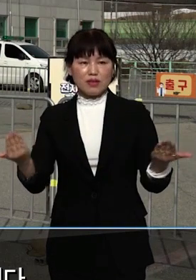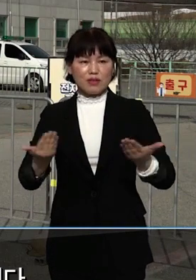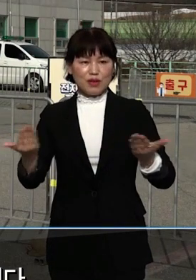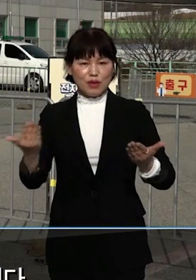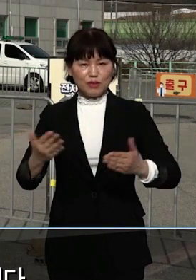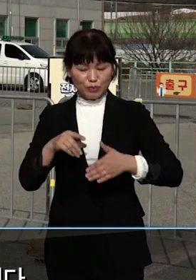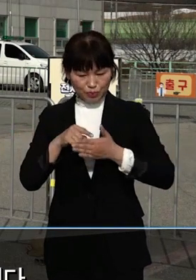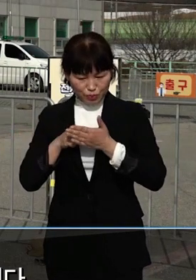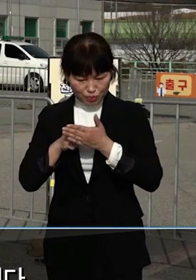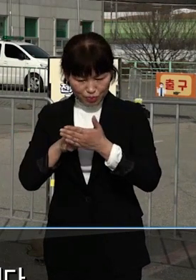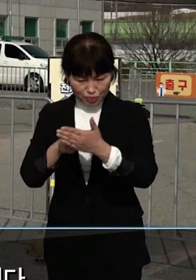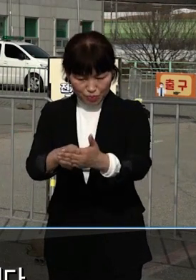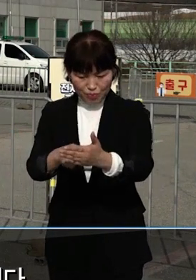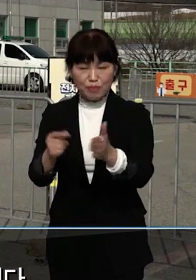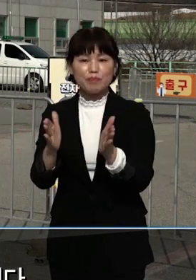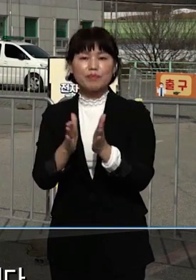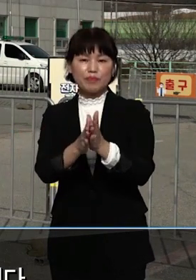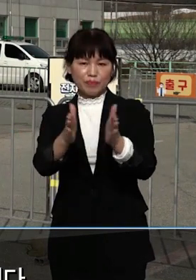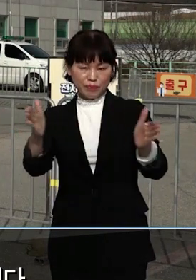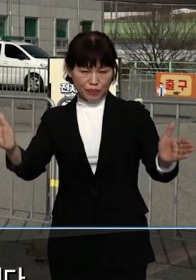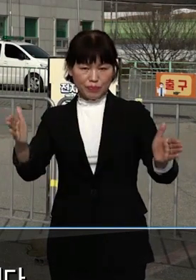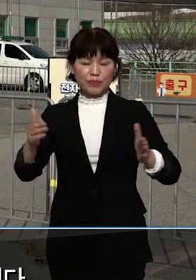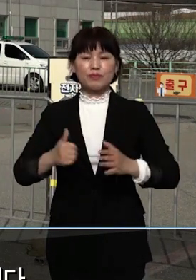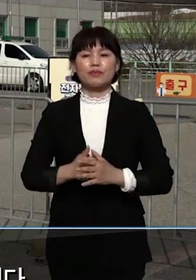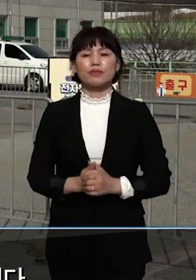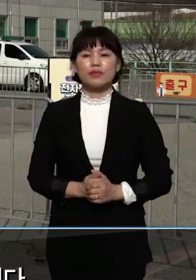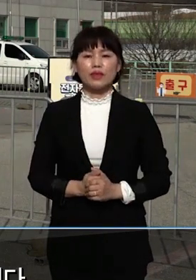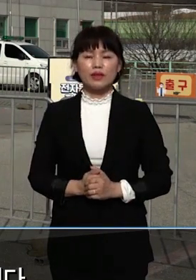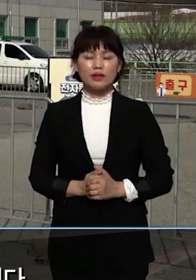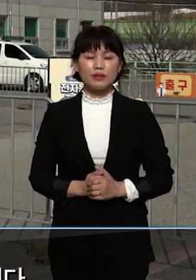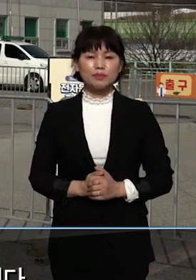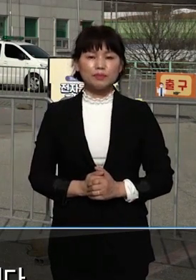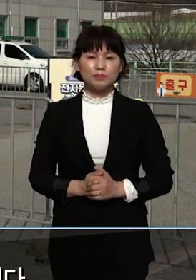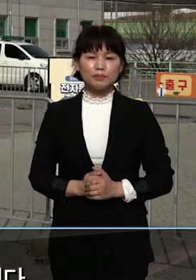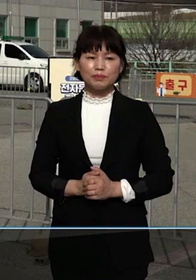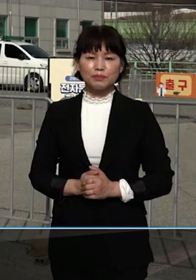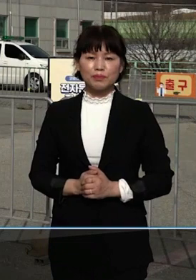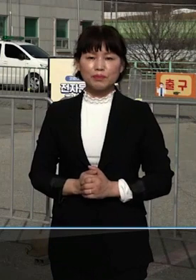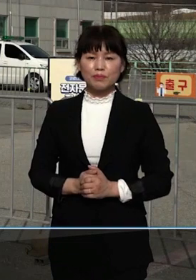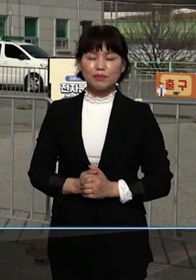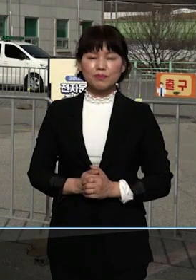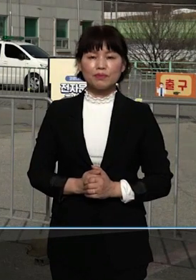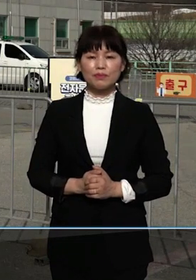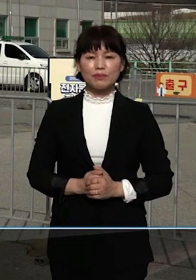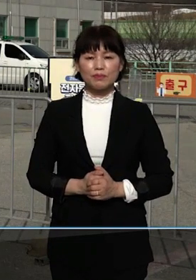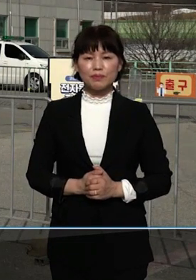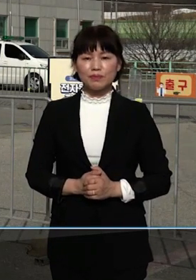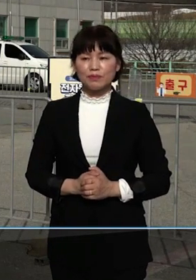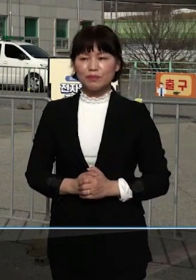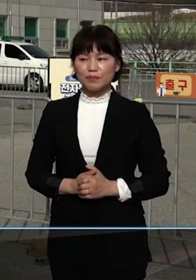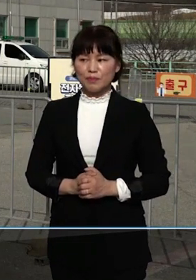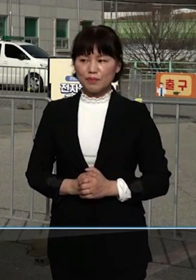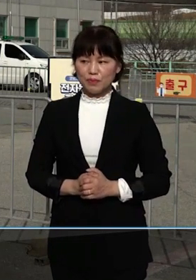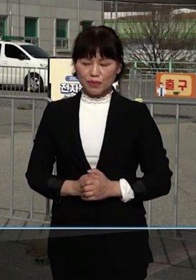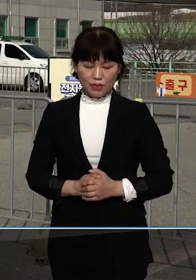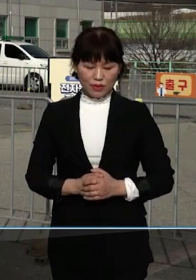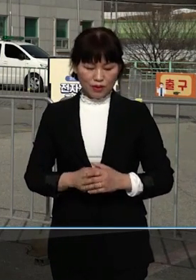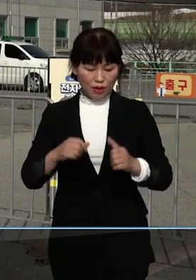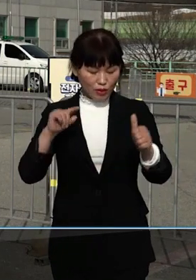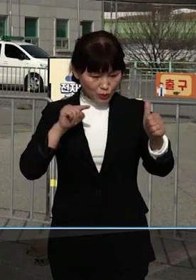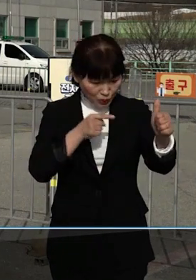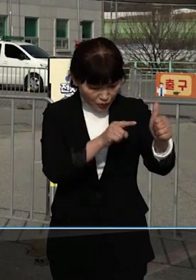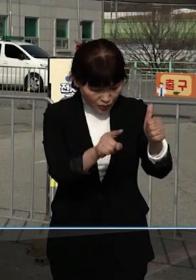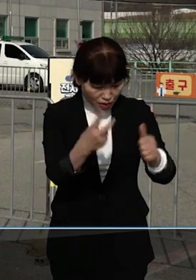확진자 주변 인물에 대하여 면밀한 조사를 실시하였습니다. 역학 조사